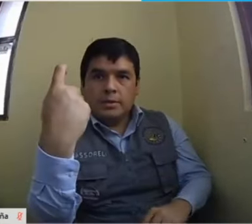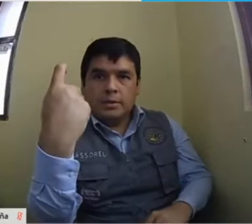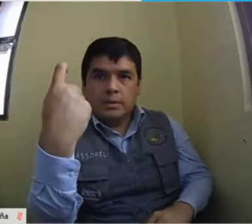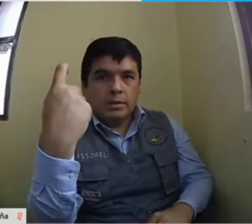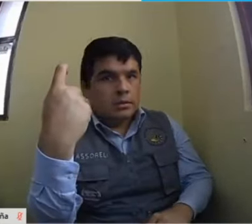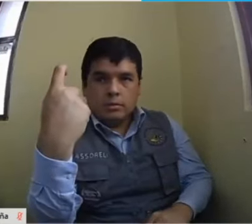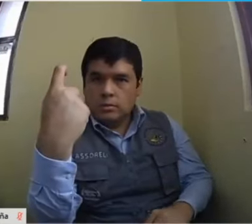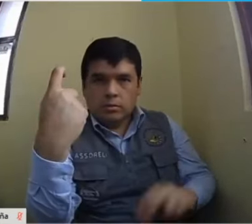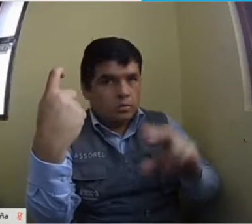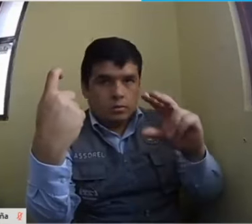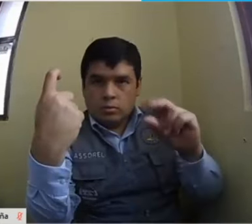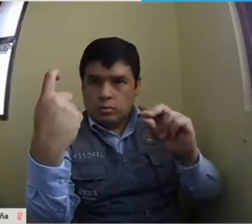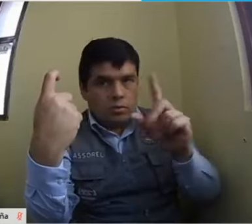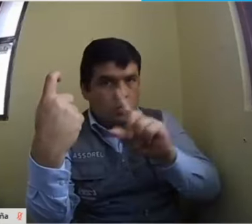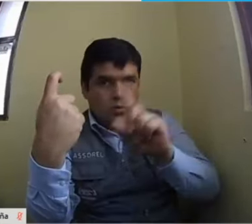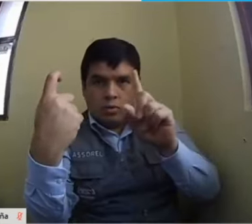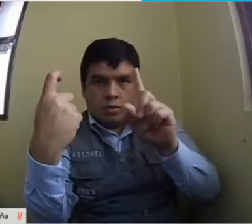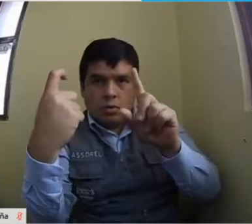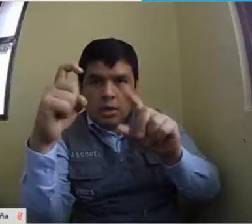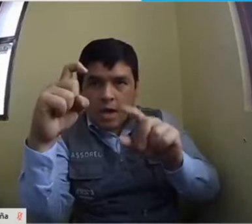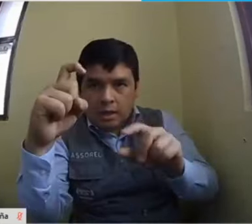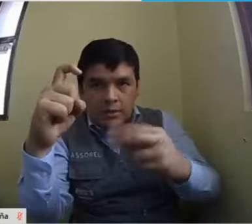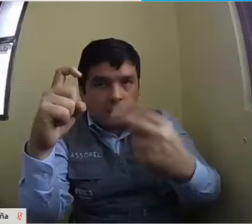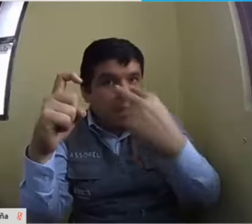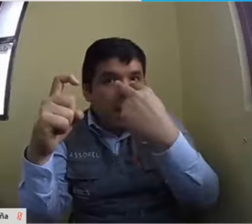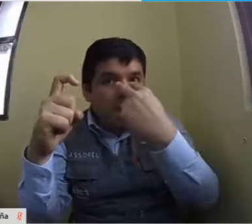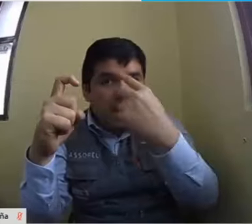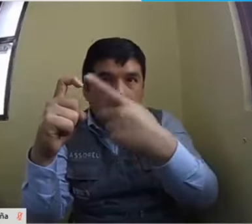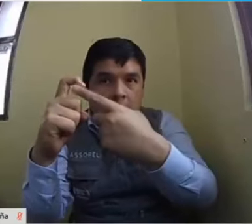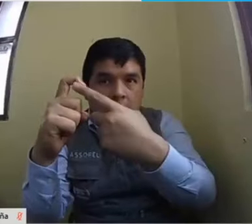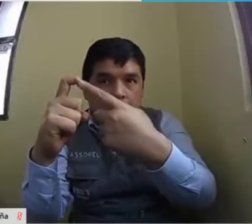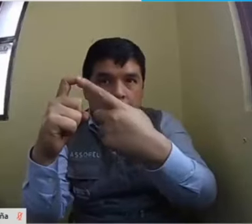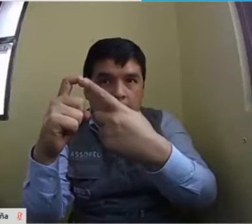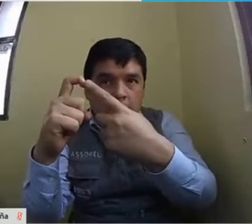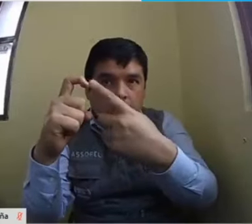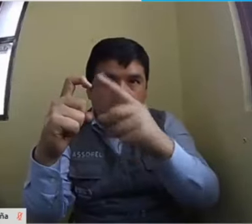Y nuevamente hay que ubicar bien la mano, ¿no?